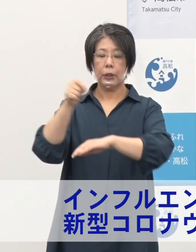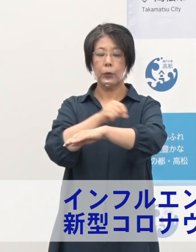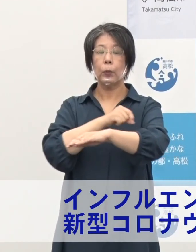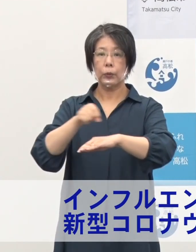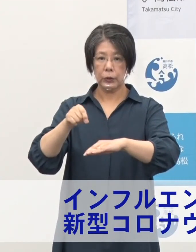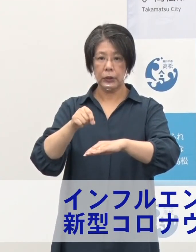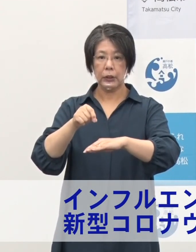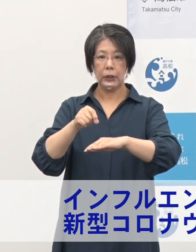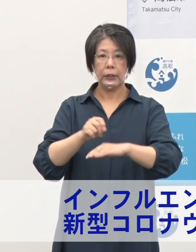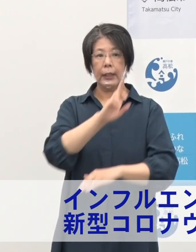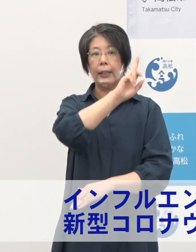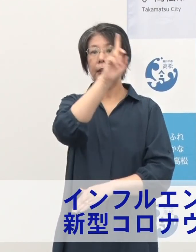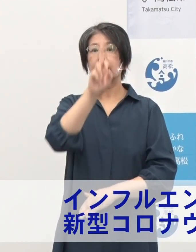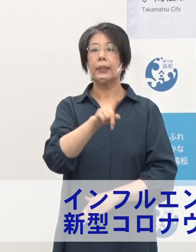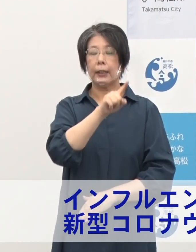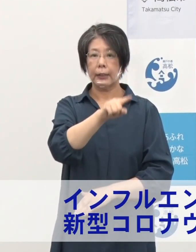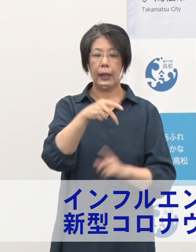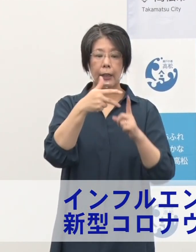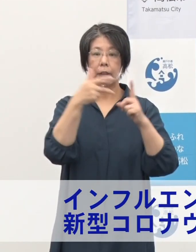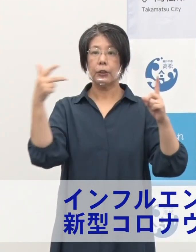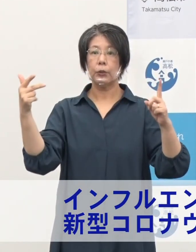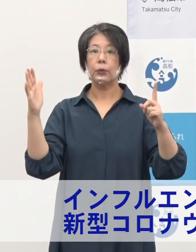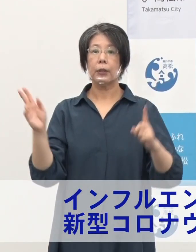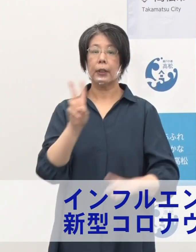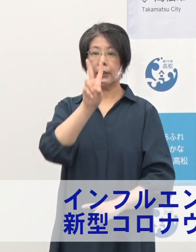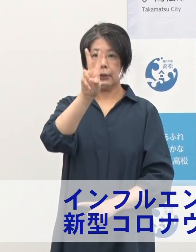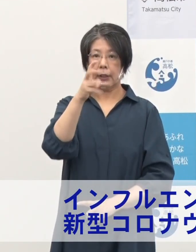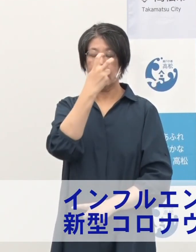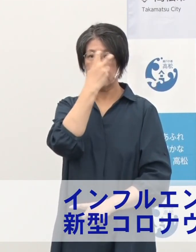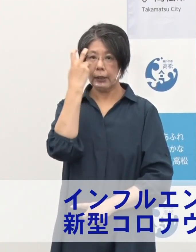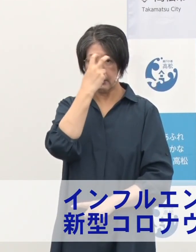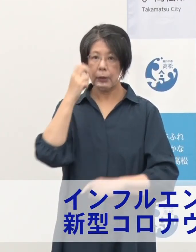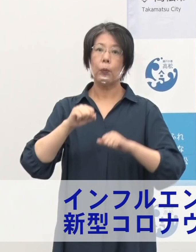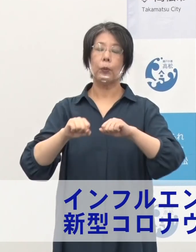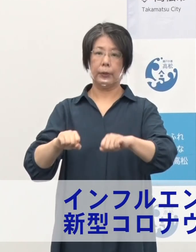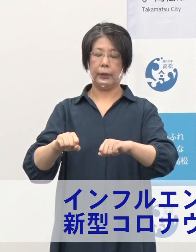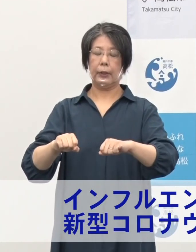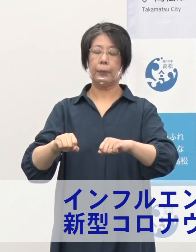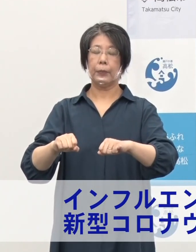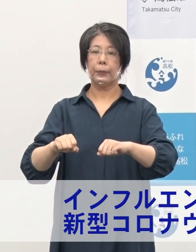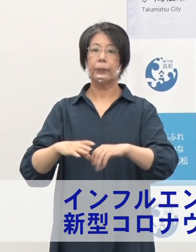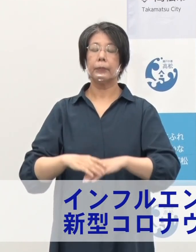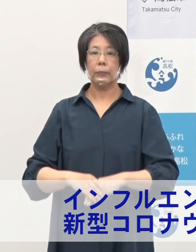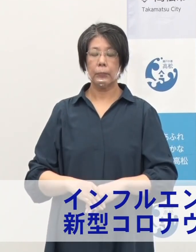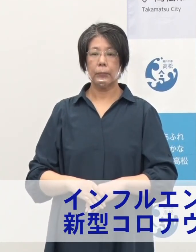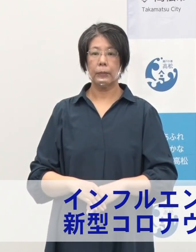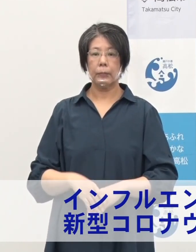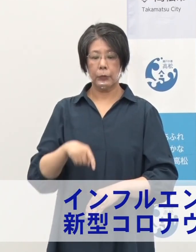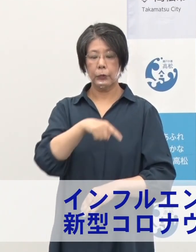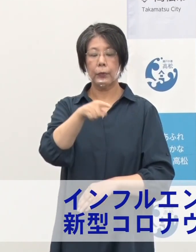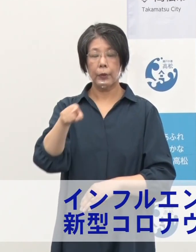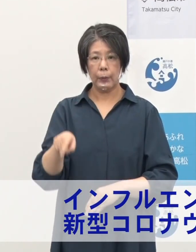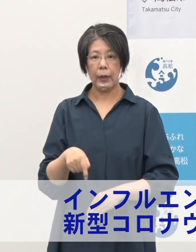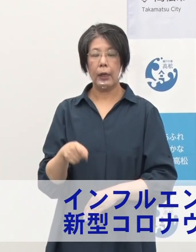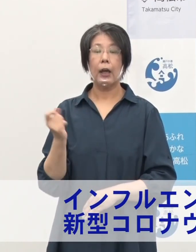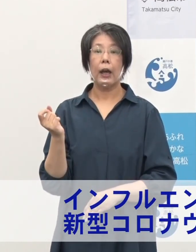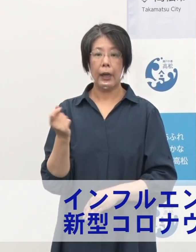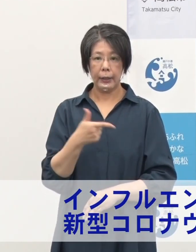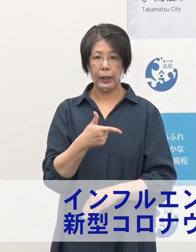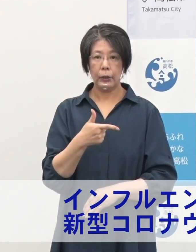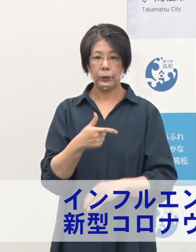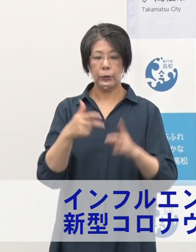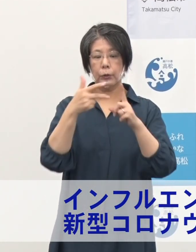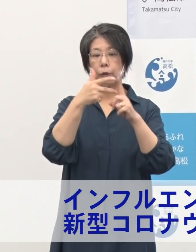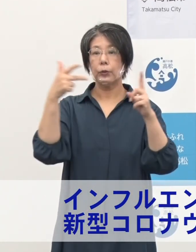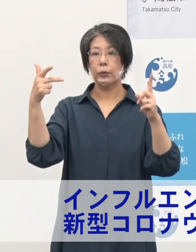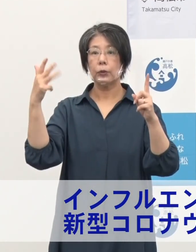主あるセンターで週2回の検査等も行なっておるところでございますがこれにつきましたできるだけ早く週3